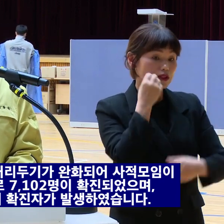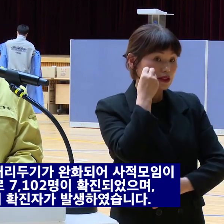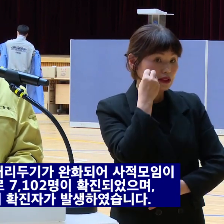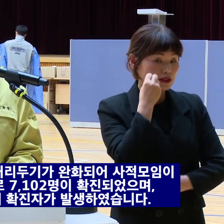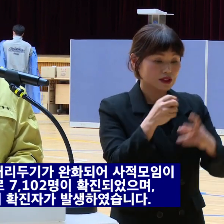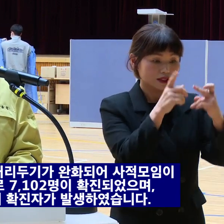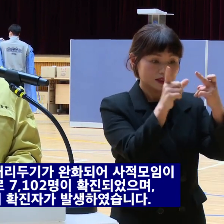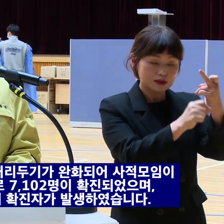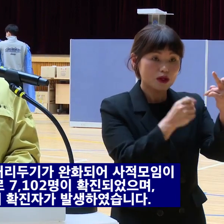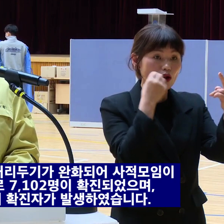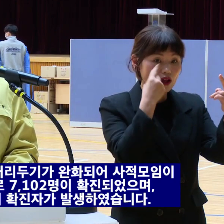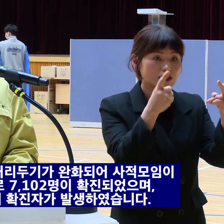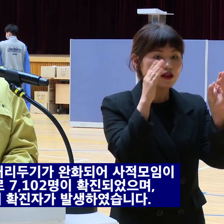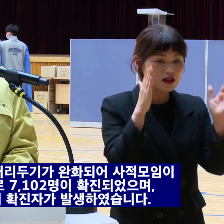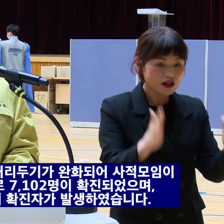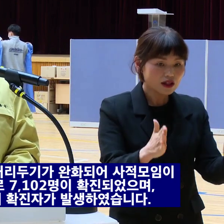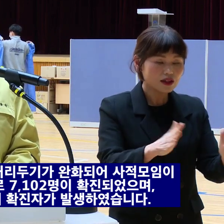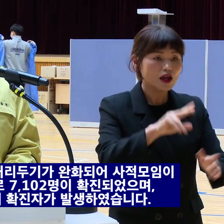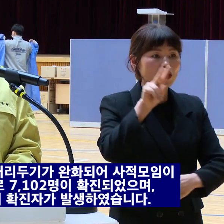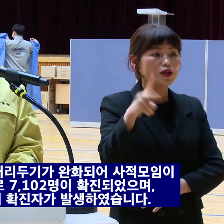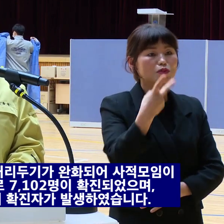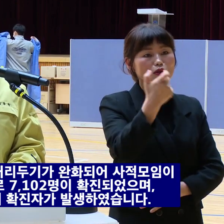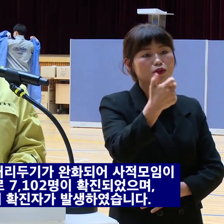267명의 확진자가 발생하였습니다.